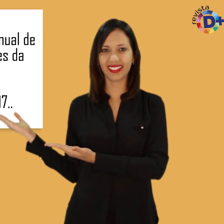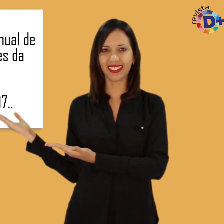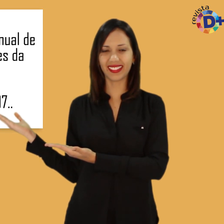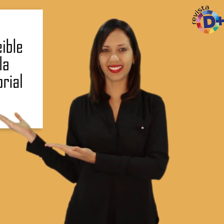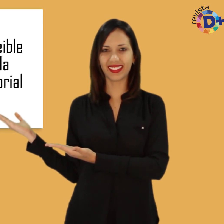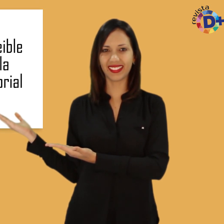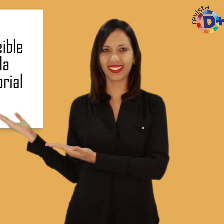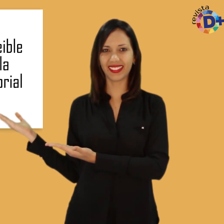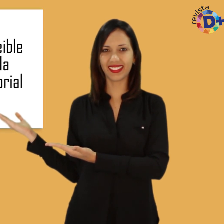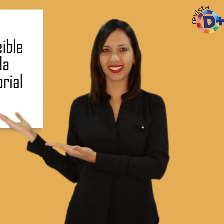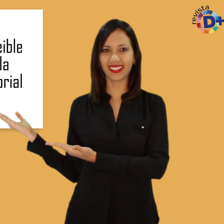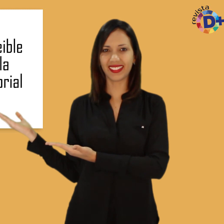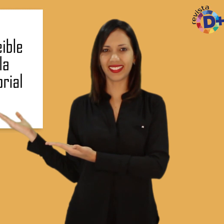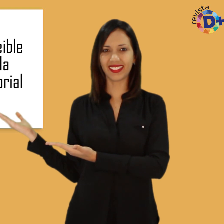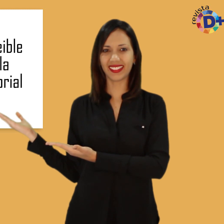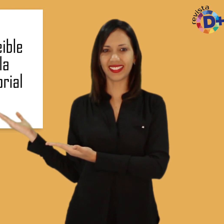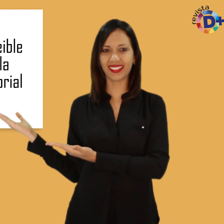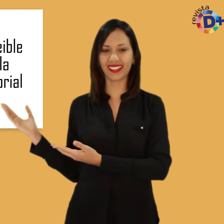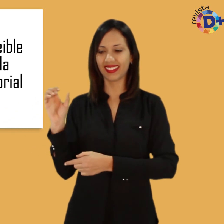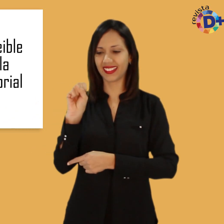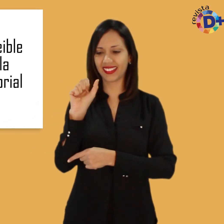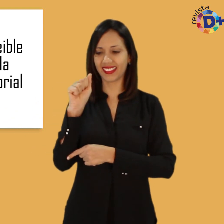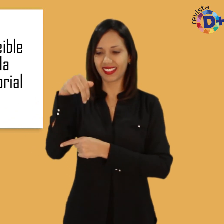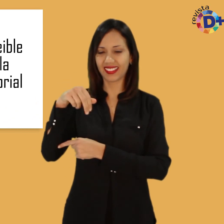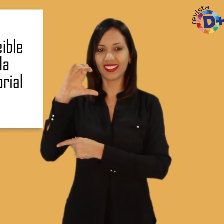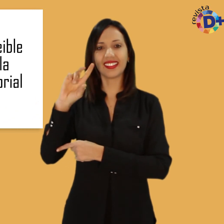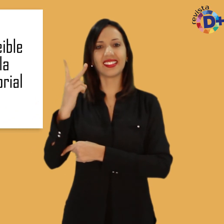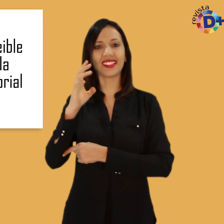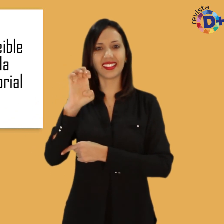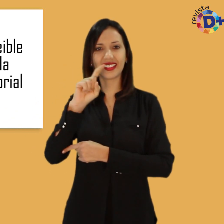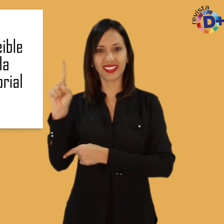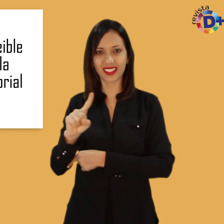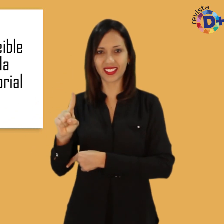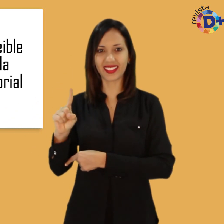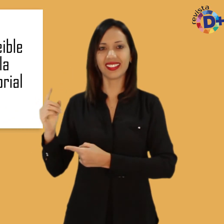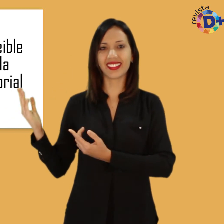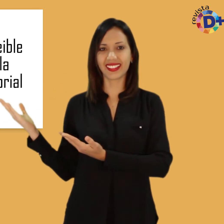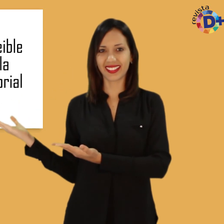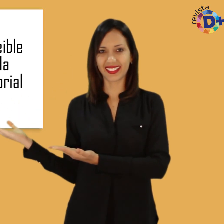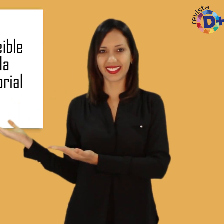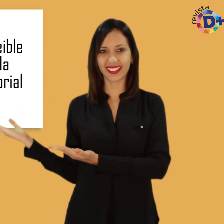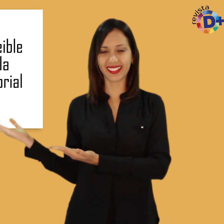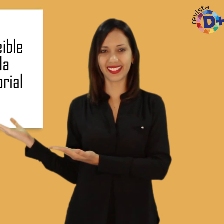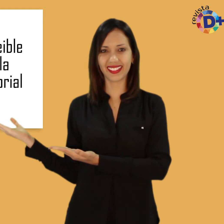2007. Sanches, C.M., La Increíble Triste História de la